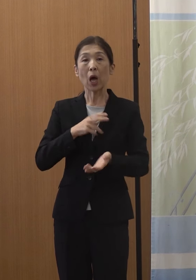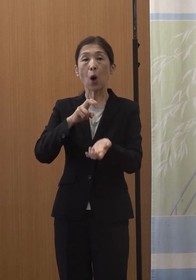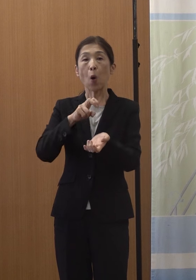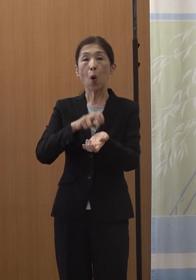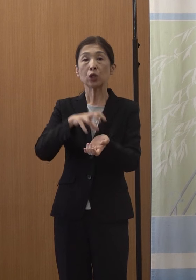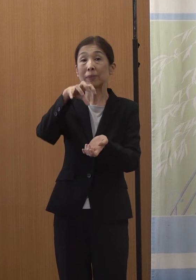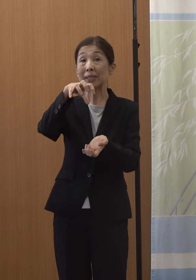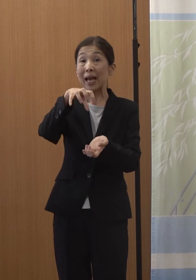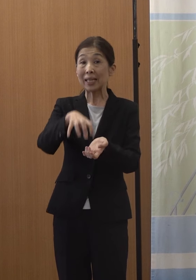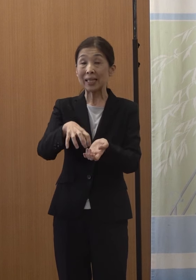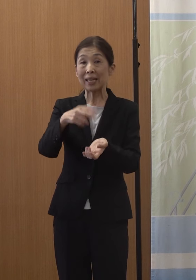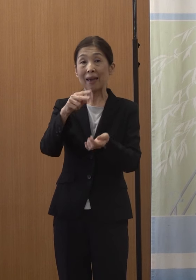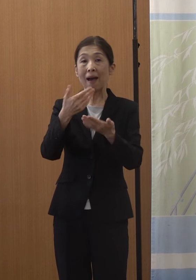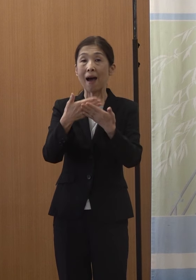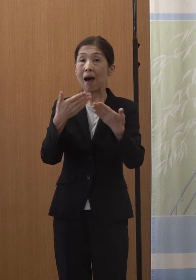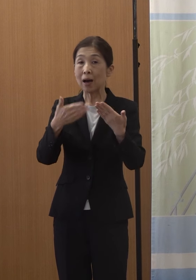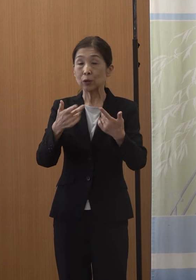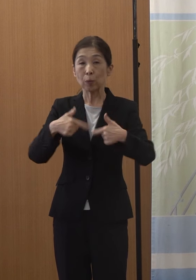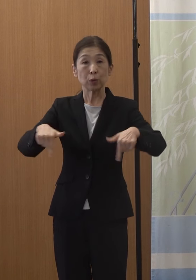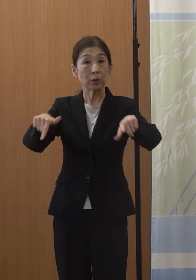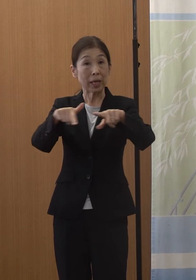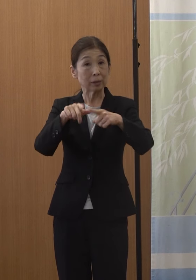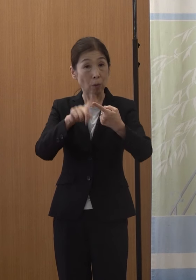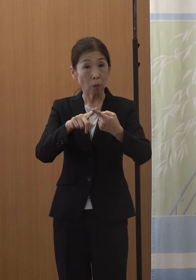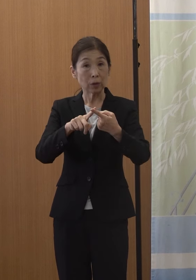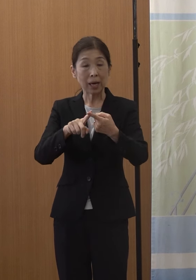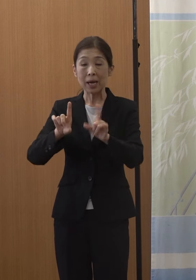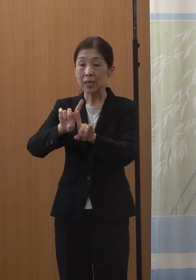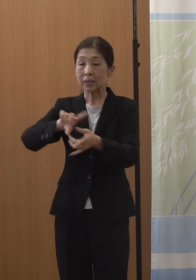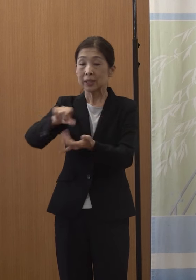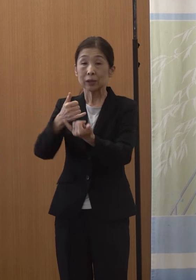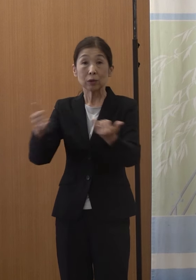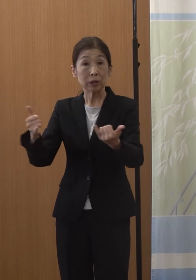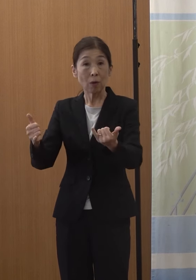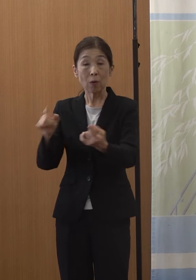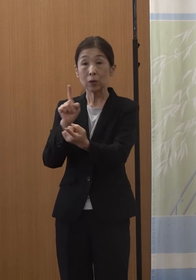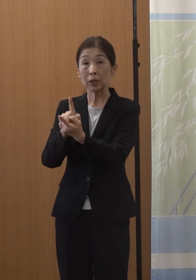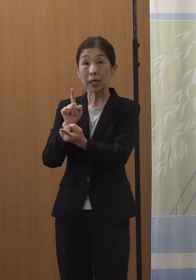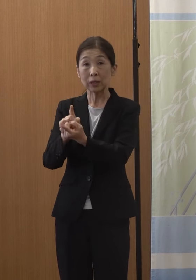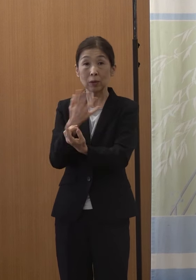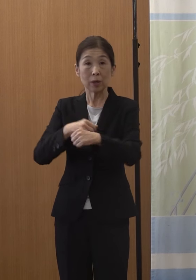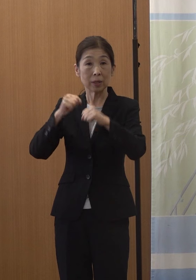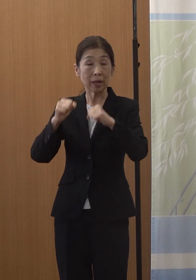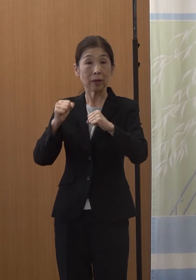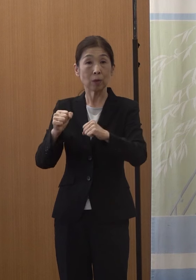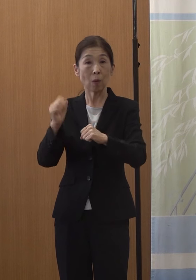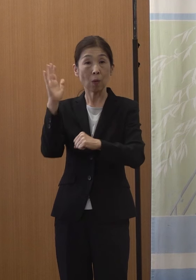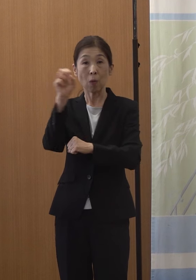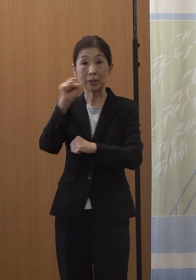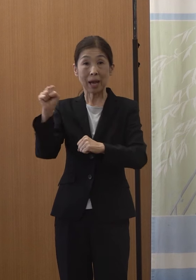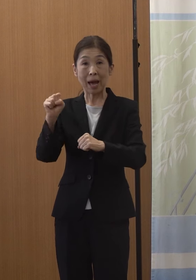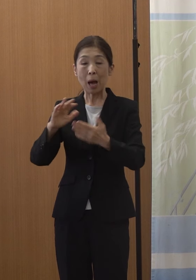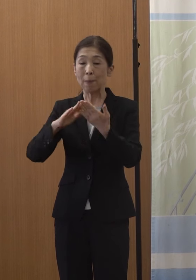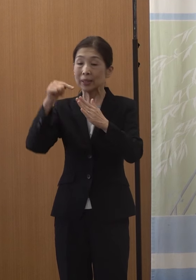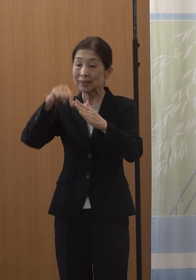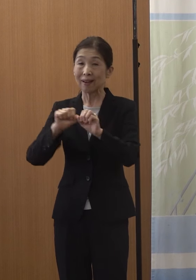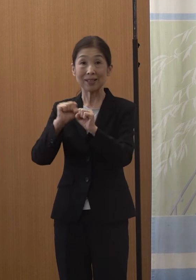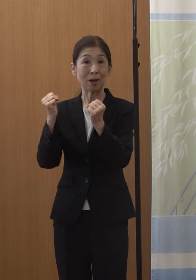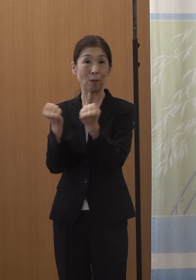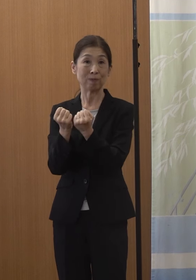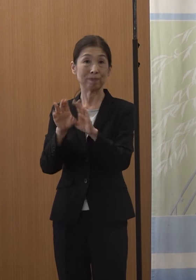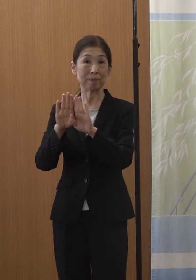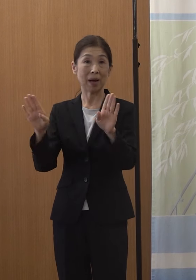アートプロジェクトや地域の方々を対象とした健康講座である街中サロンを開催し、地